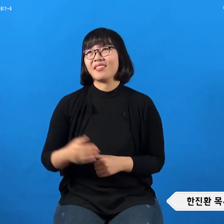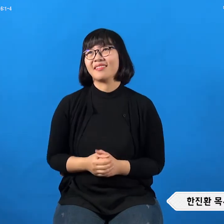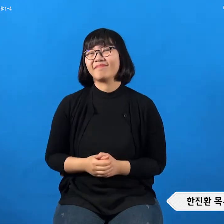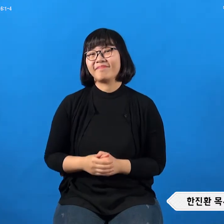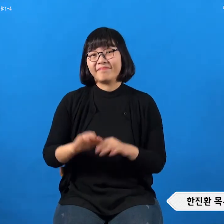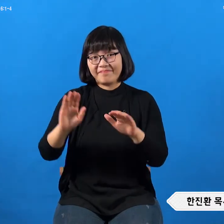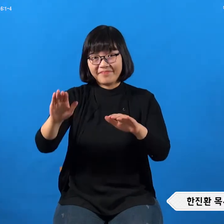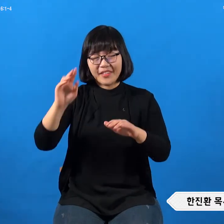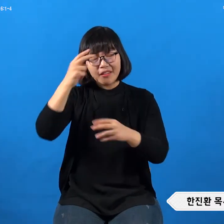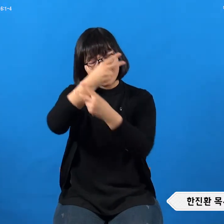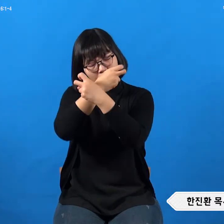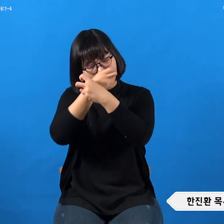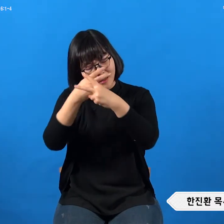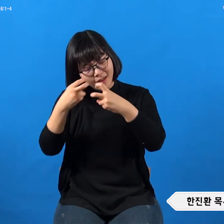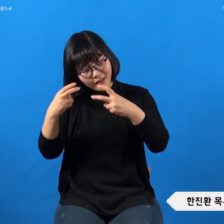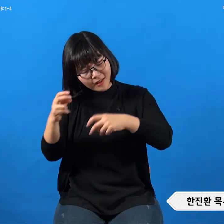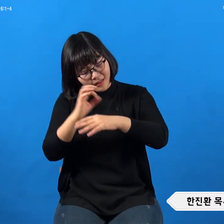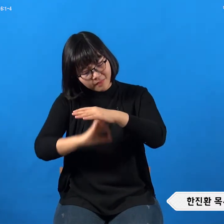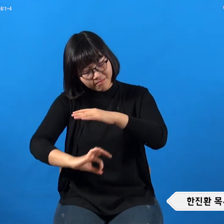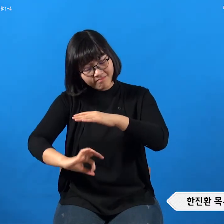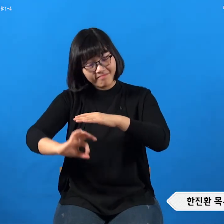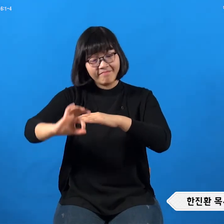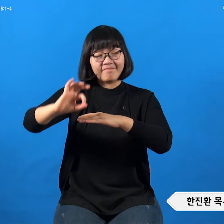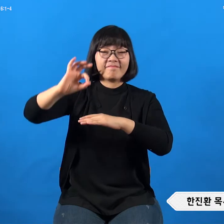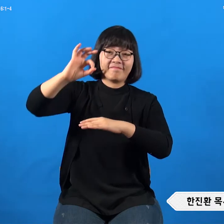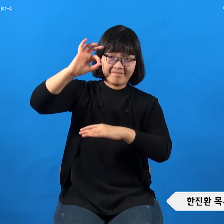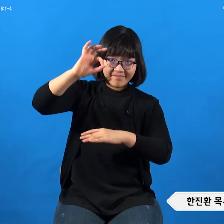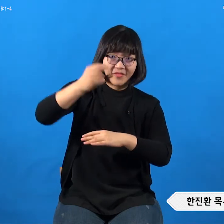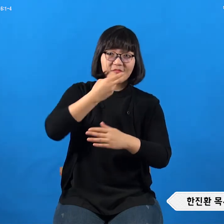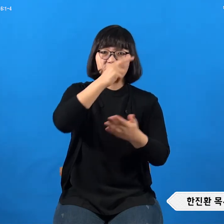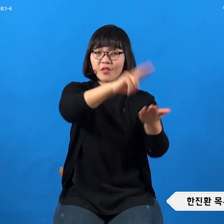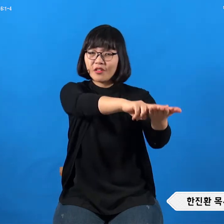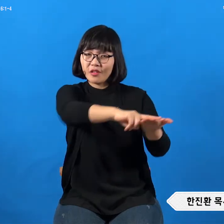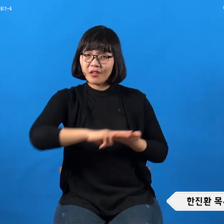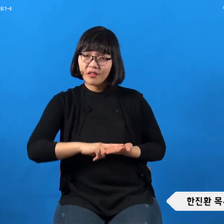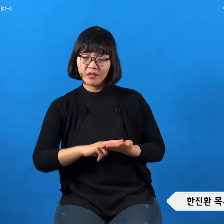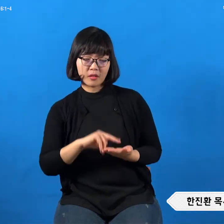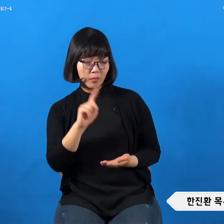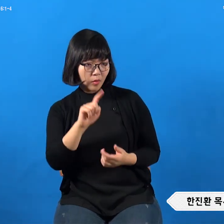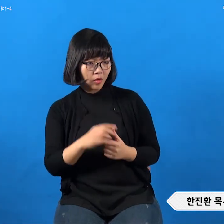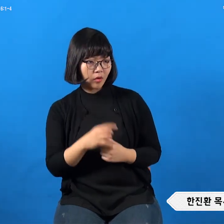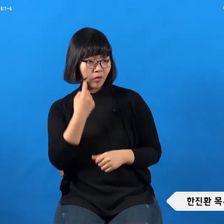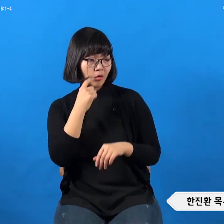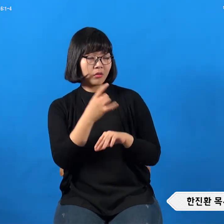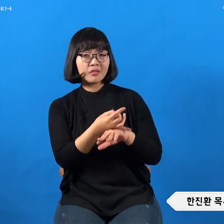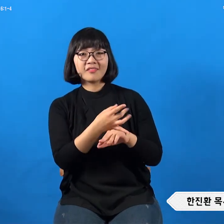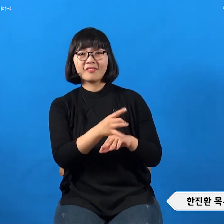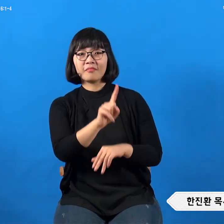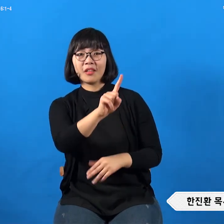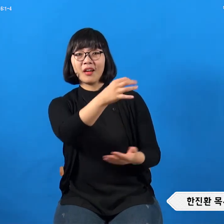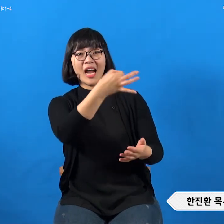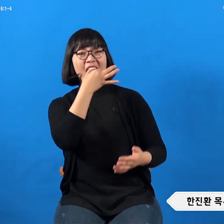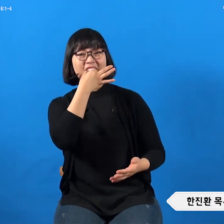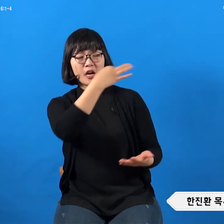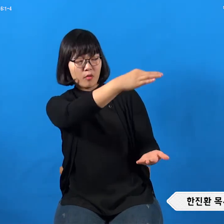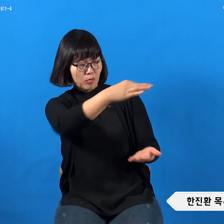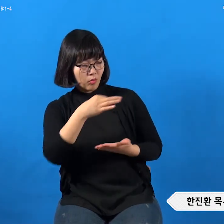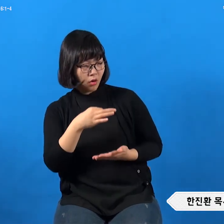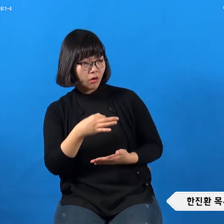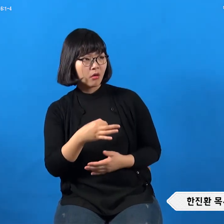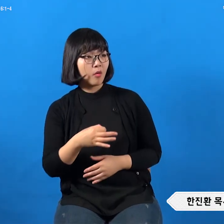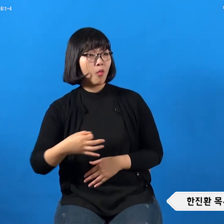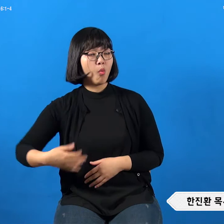하룻밤 자고 아침이 됐는데 우편 그 배달부를 통해서 금화 하나가